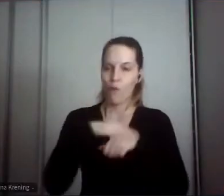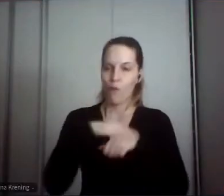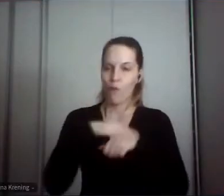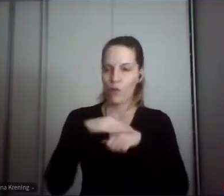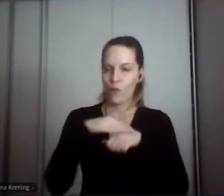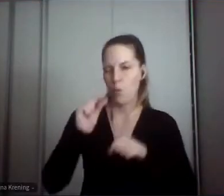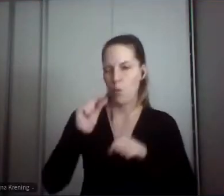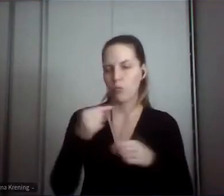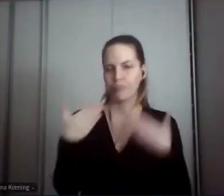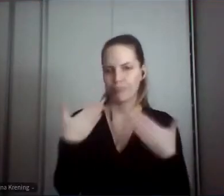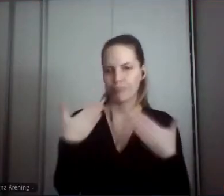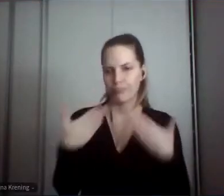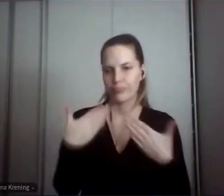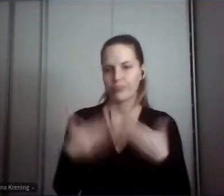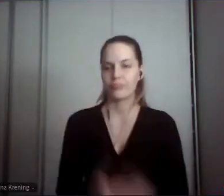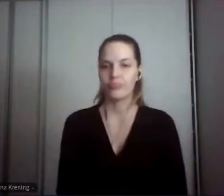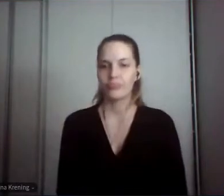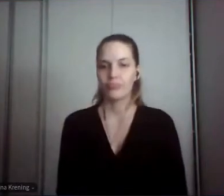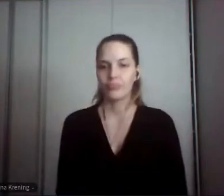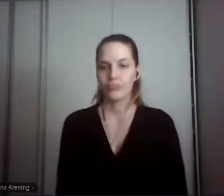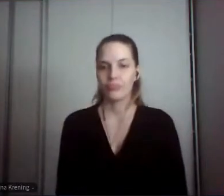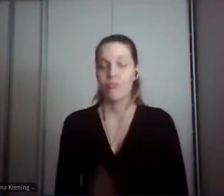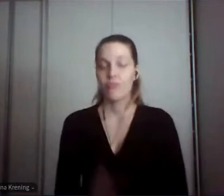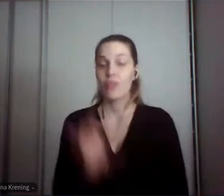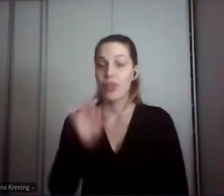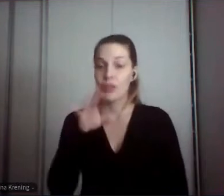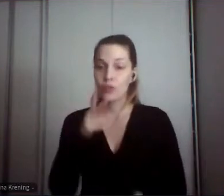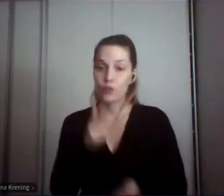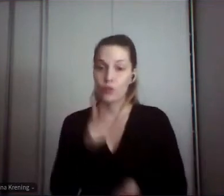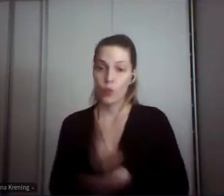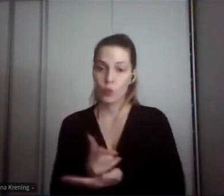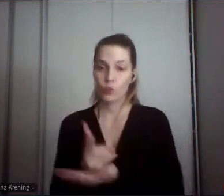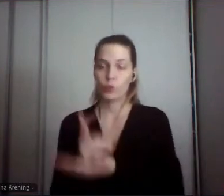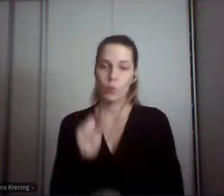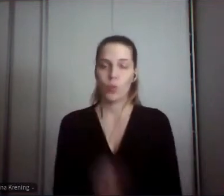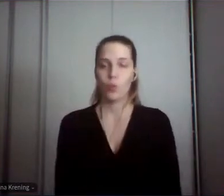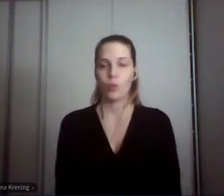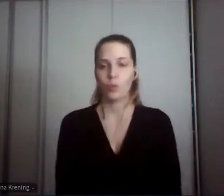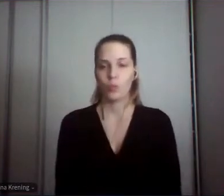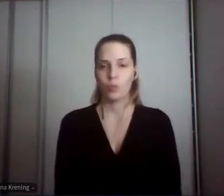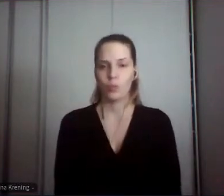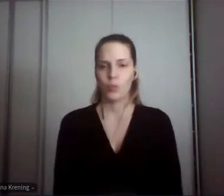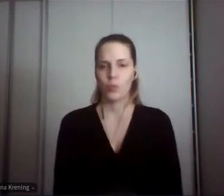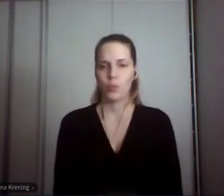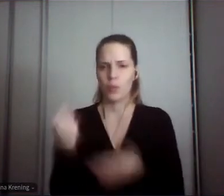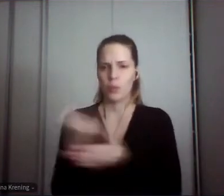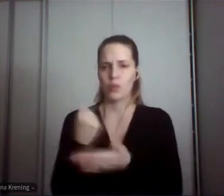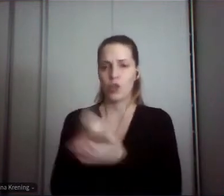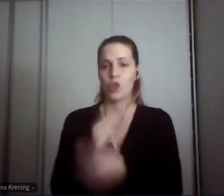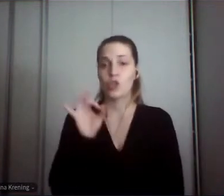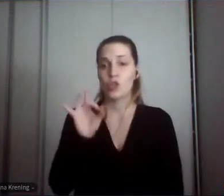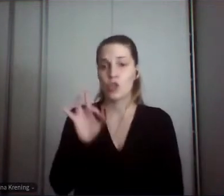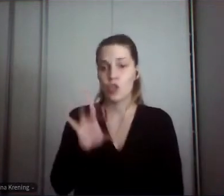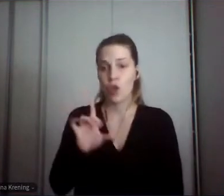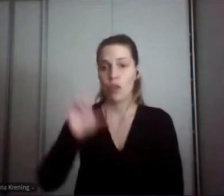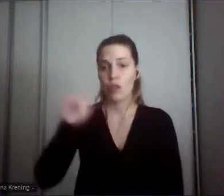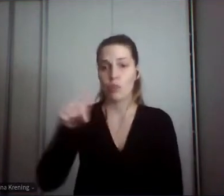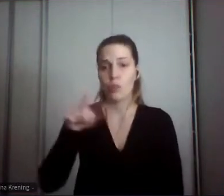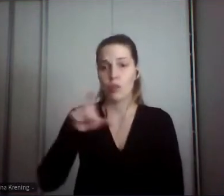Eu queria só dar uma continuidade aqui nas questões que vão ser... estão perguntando se só quando tiver 100%